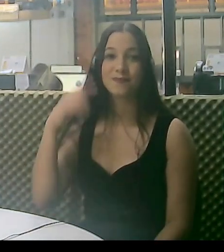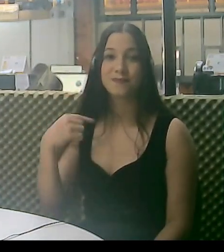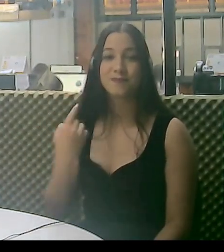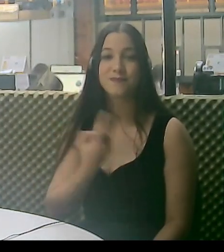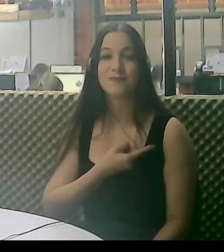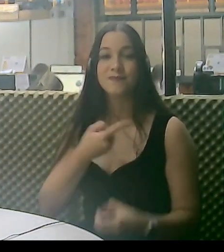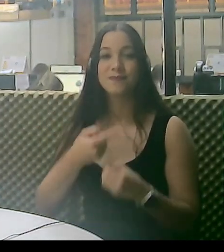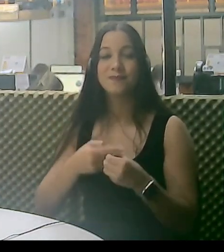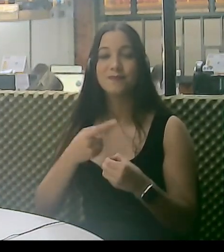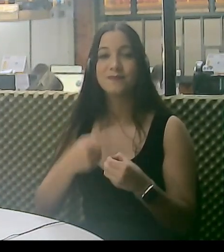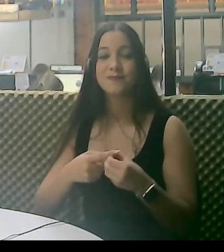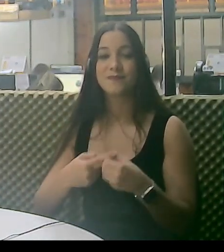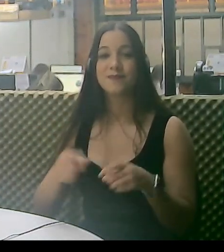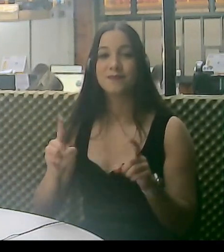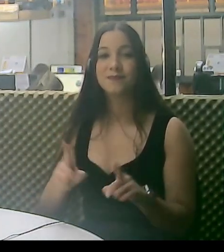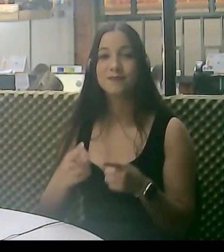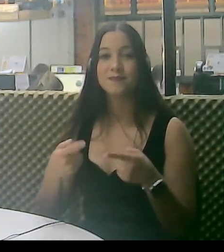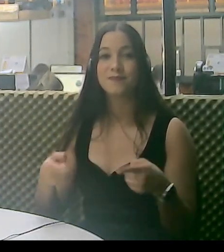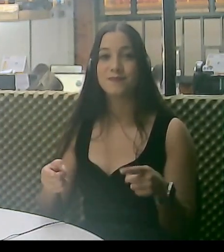Rádio Nossa Cidade.